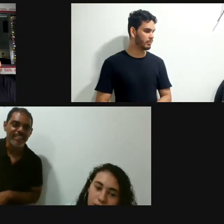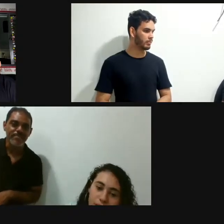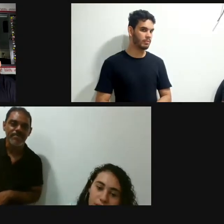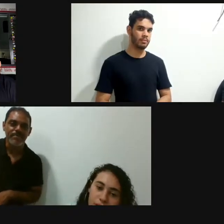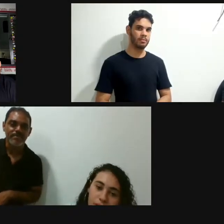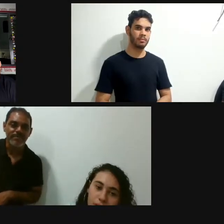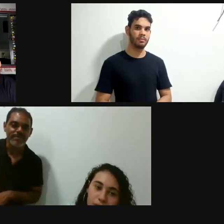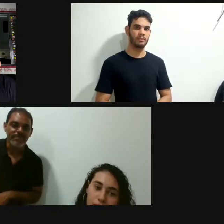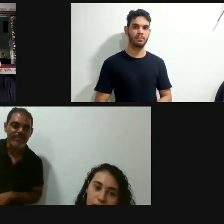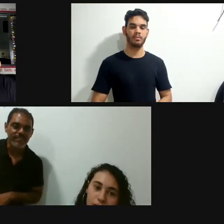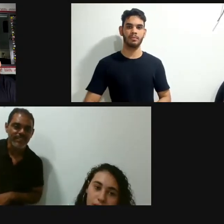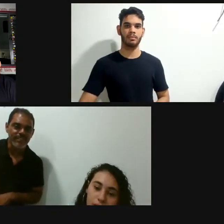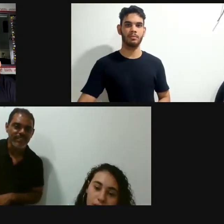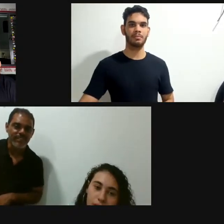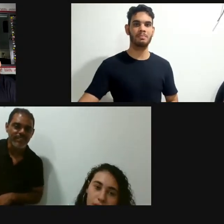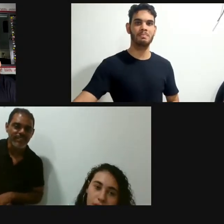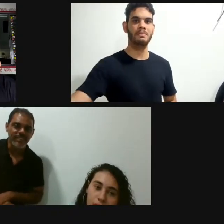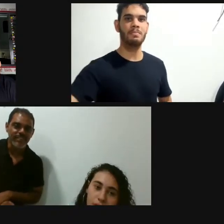Tá ouvindo?